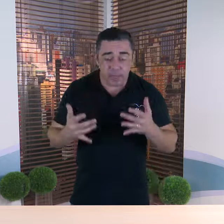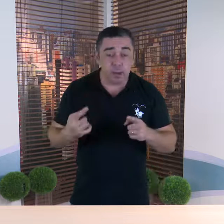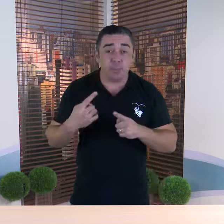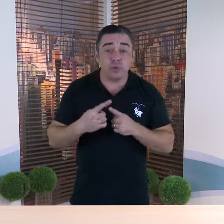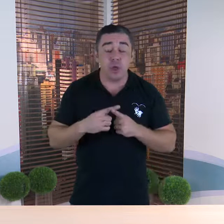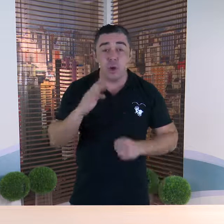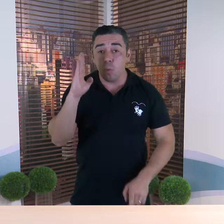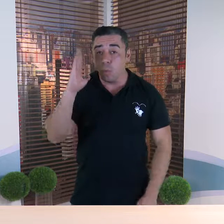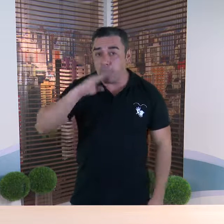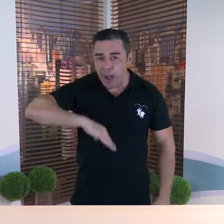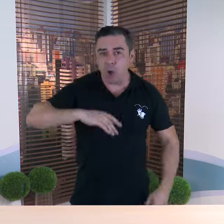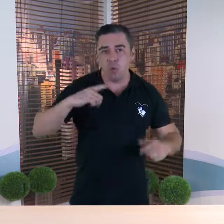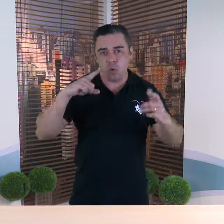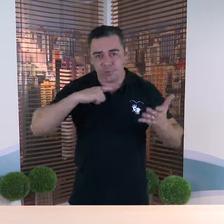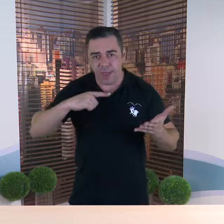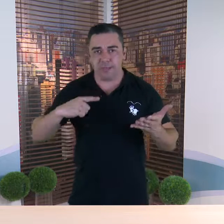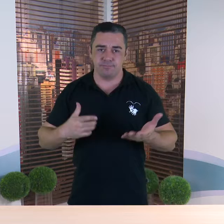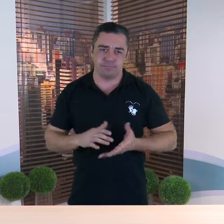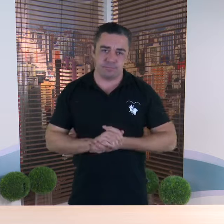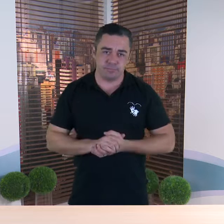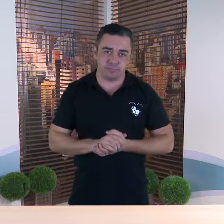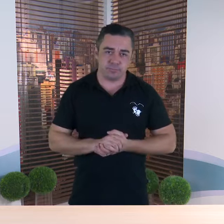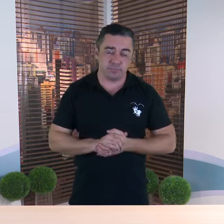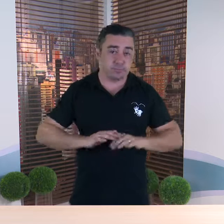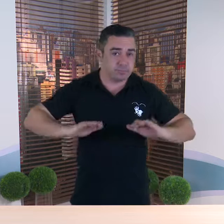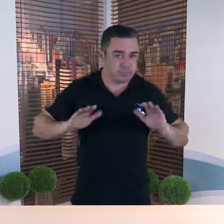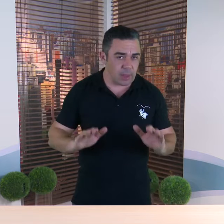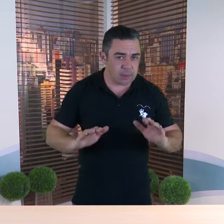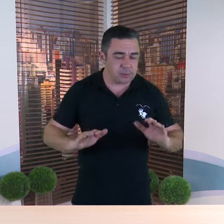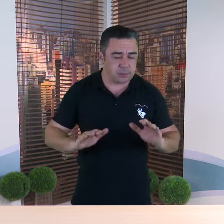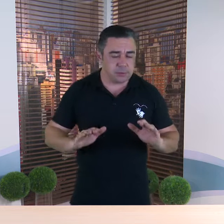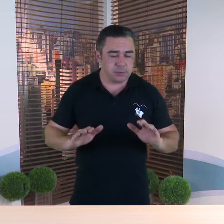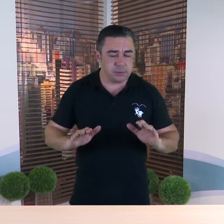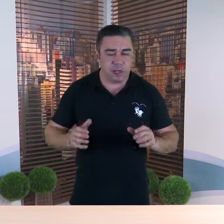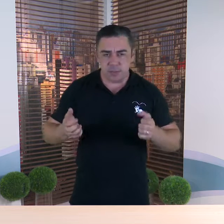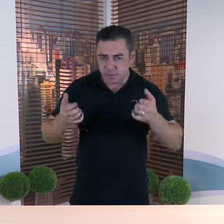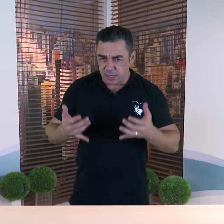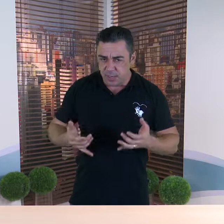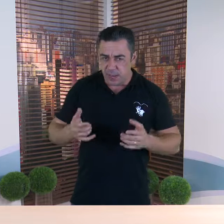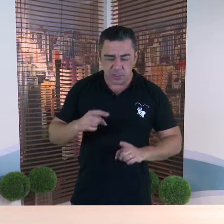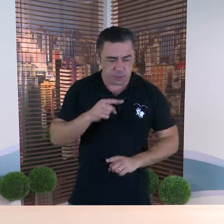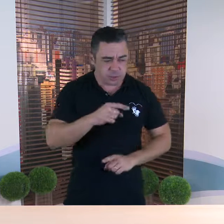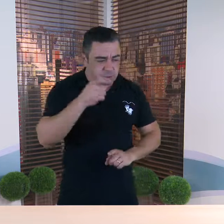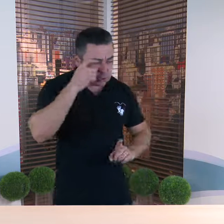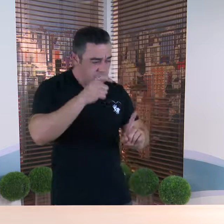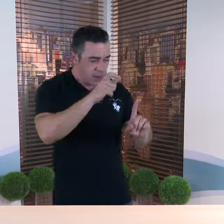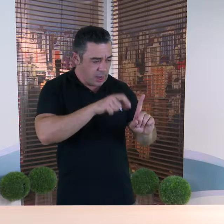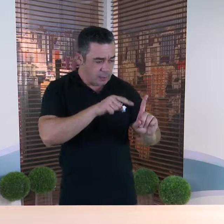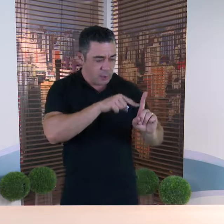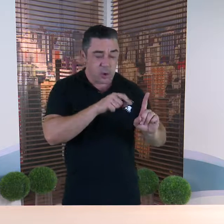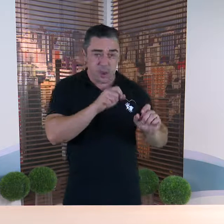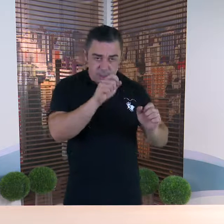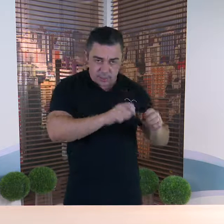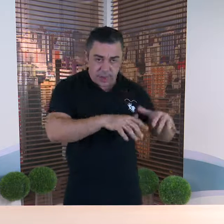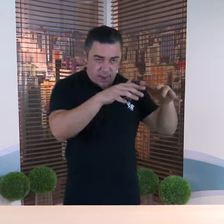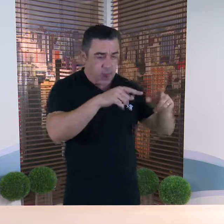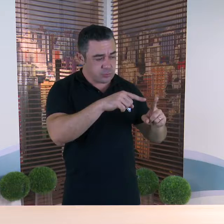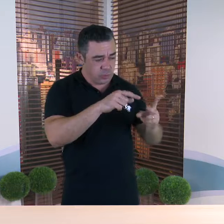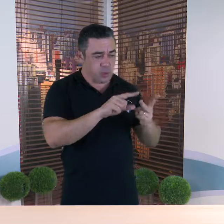satisfatória se a questão do mal não for levada em conta. Todavia, dizer que o diabo é um ser criado, dotado